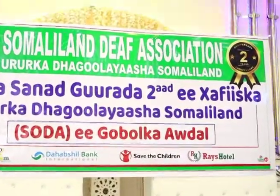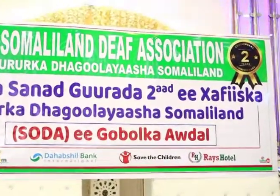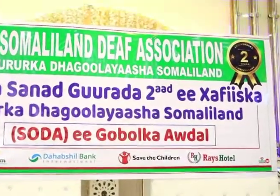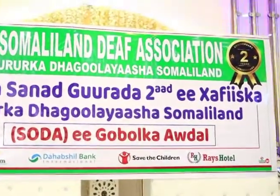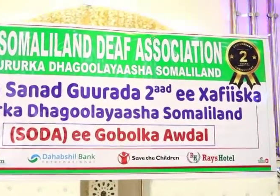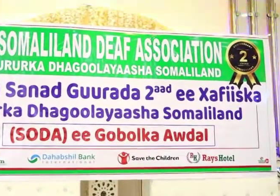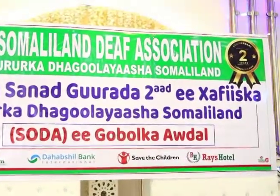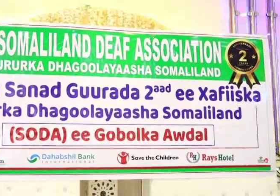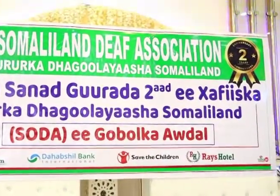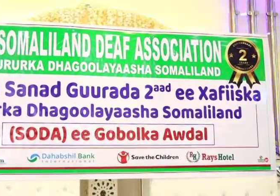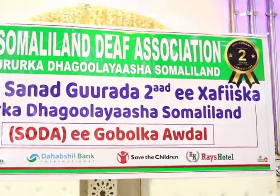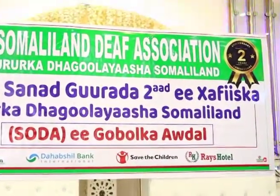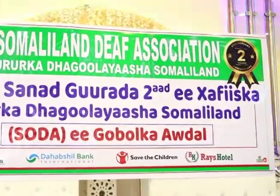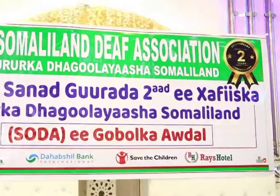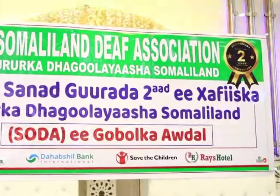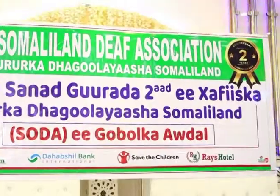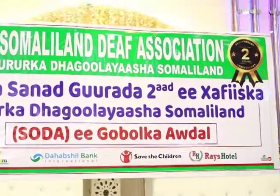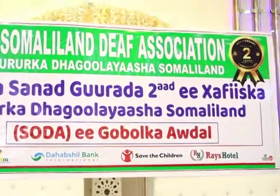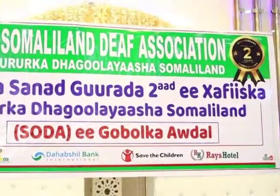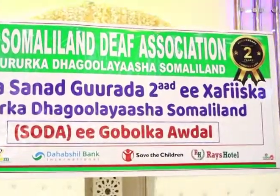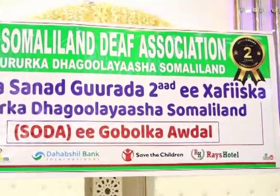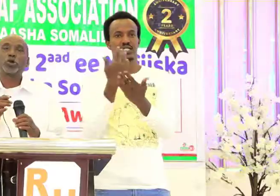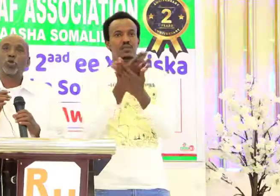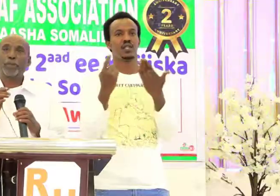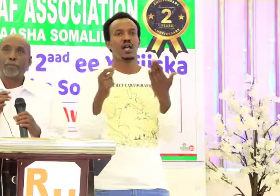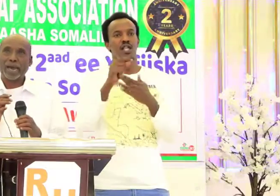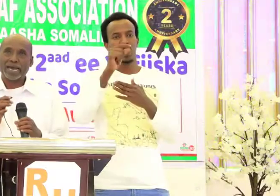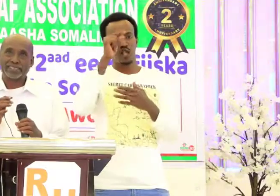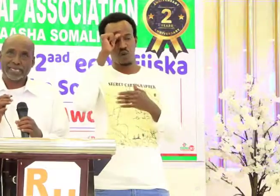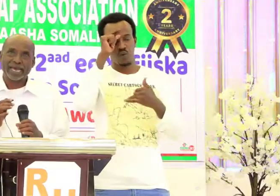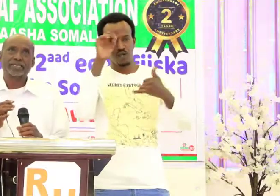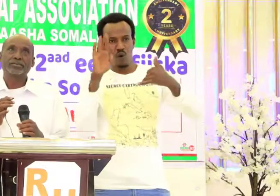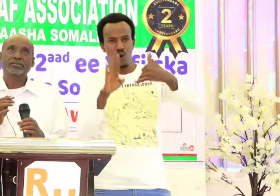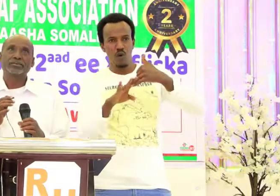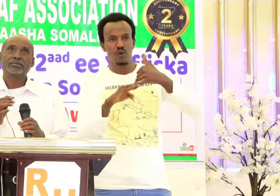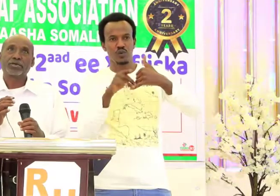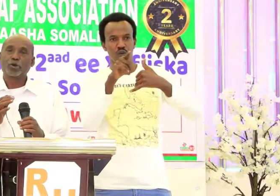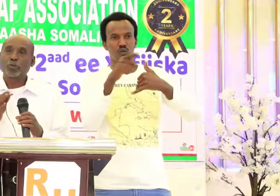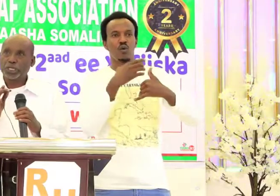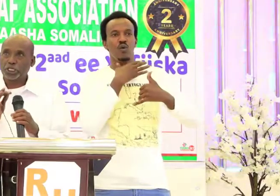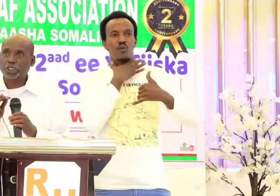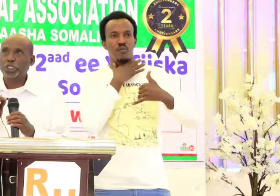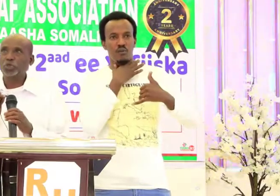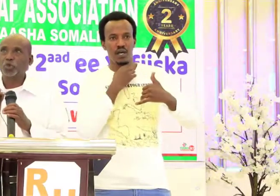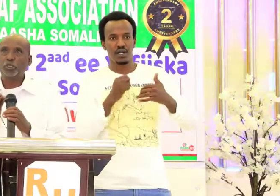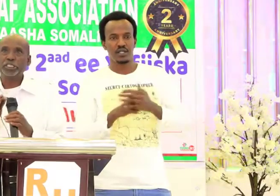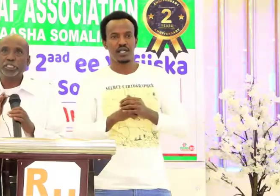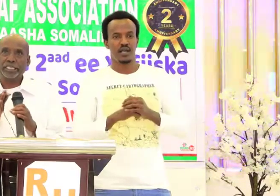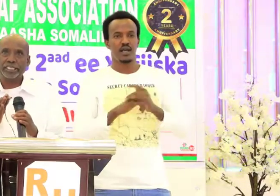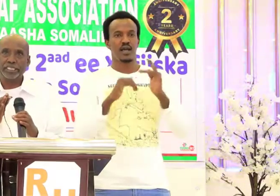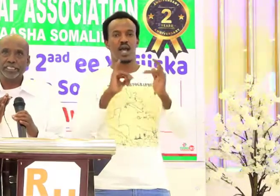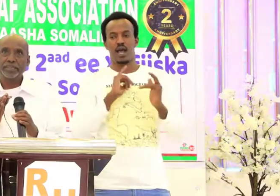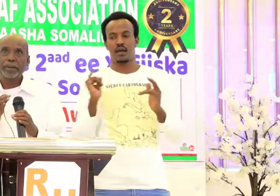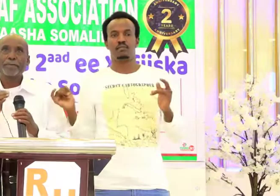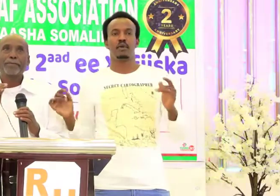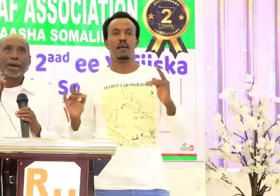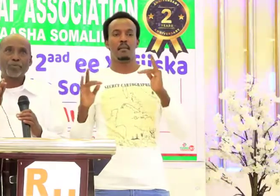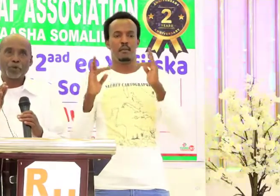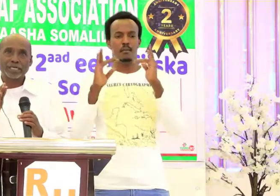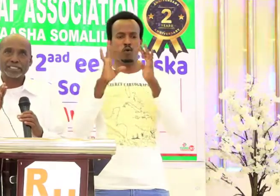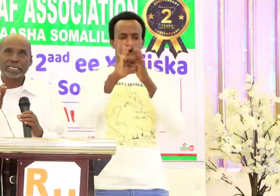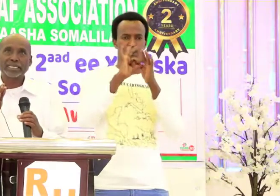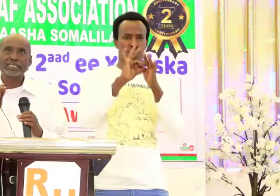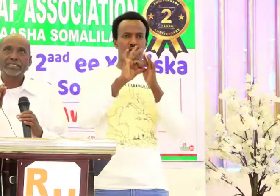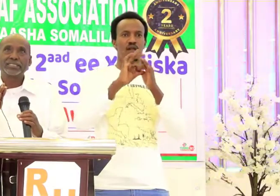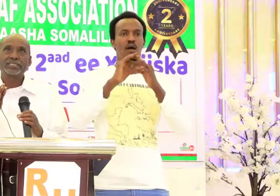وحلا لقبتو وحا دولة دهوسة أغبا حتان أنو بريشكي إسكو كين حليي